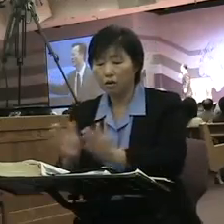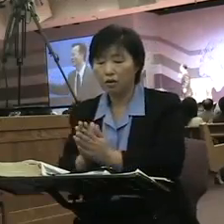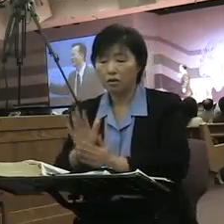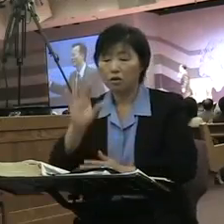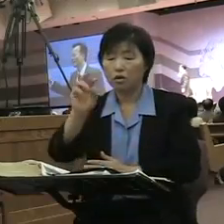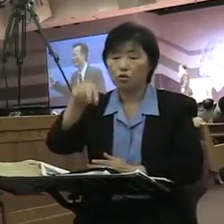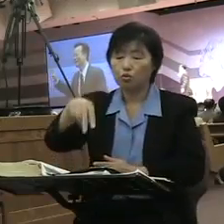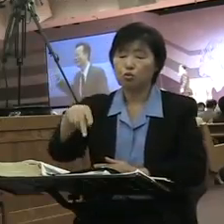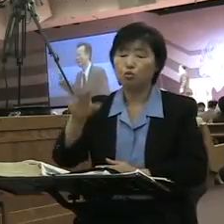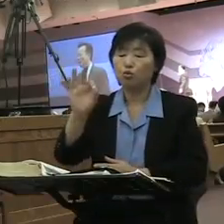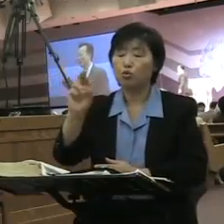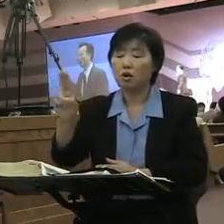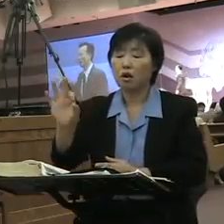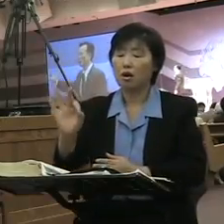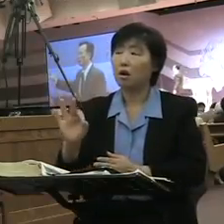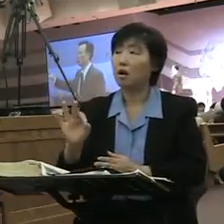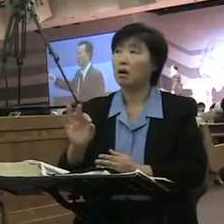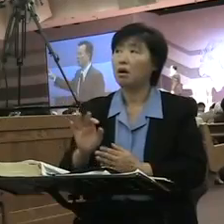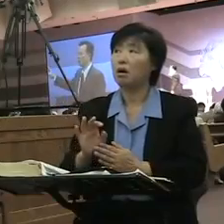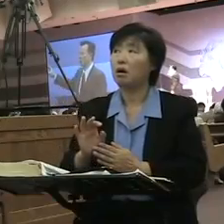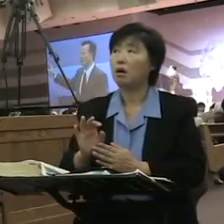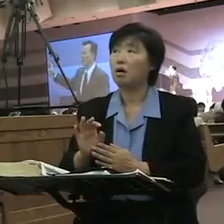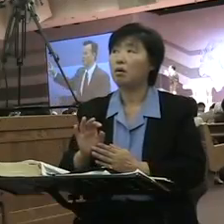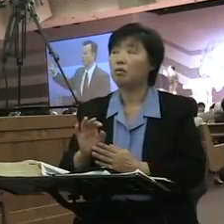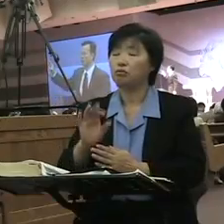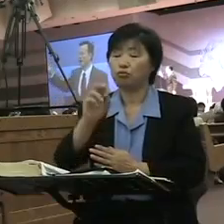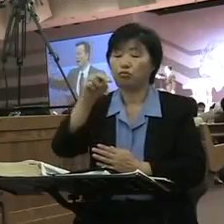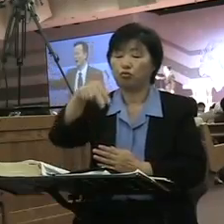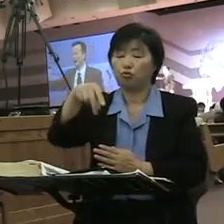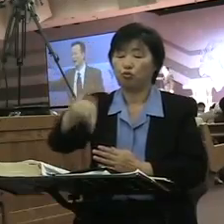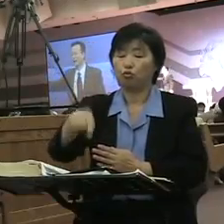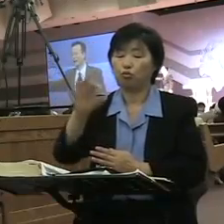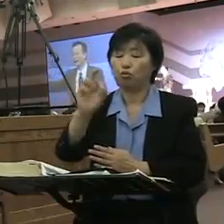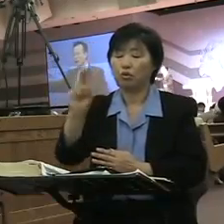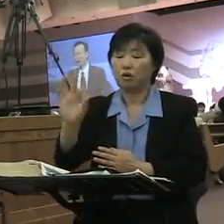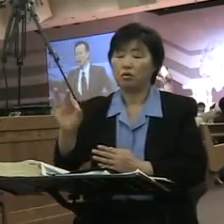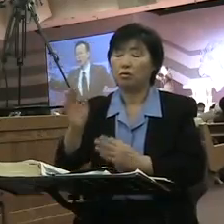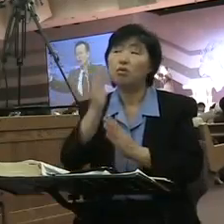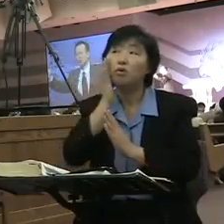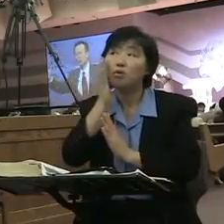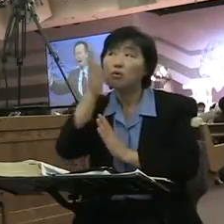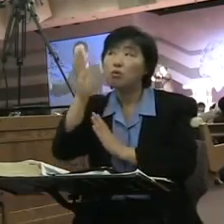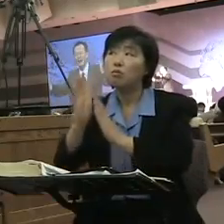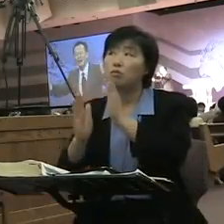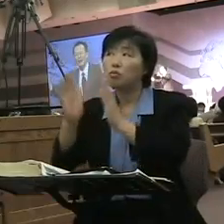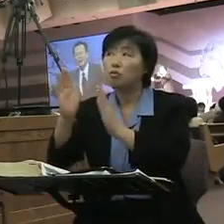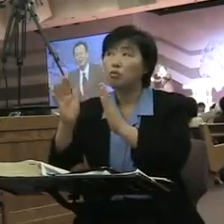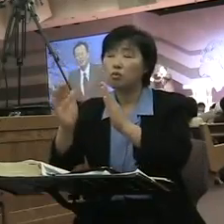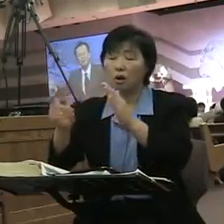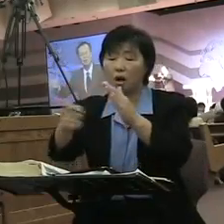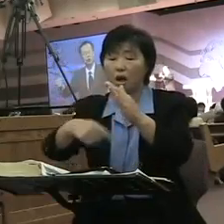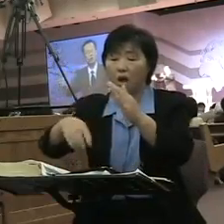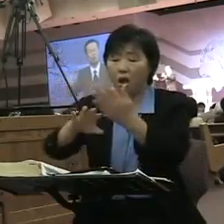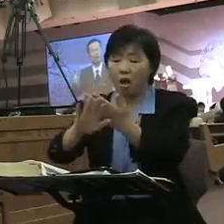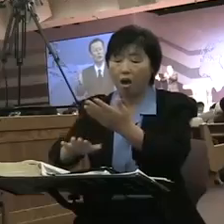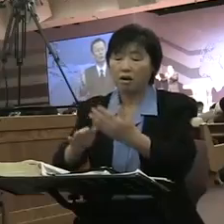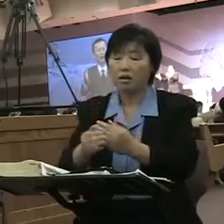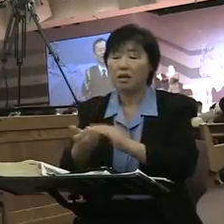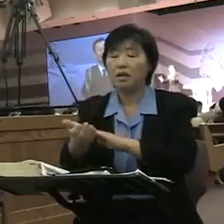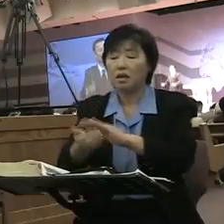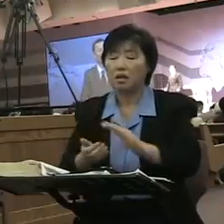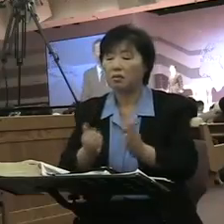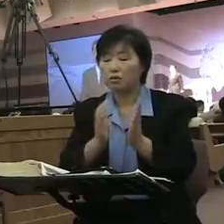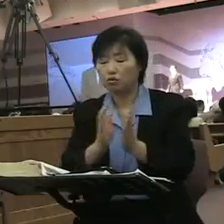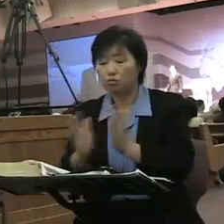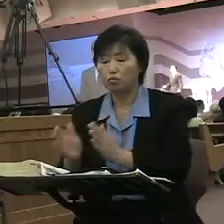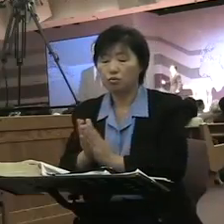수양이 저 그 풀 안에, 저 그 숲 안에 이미 준비된